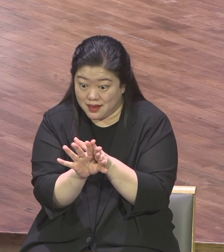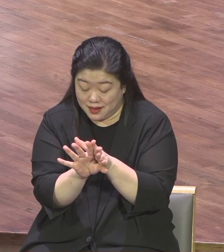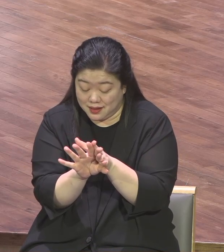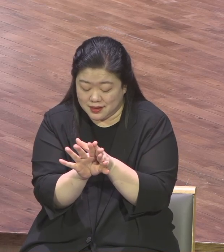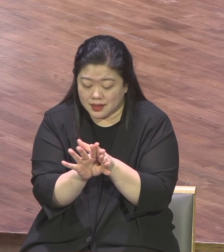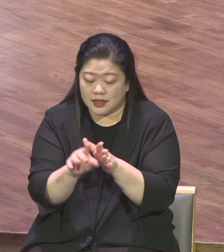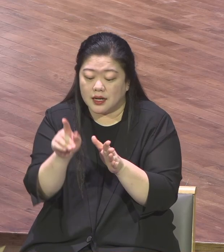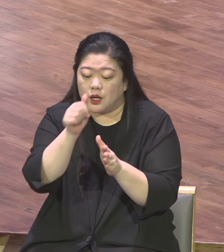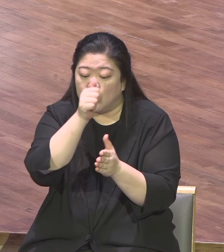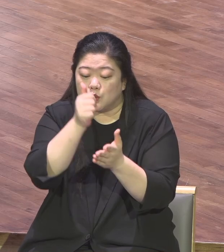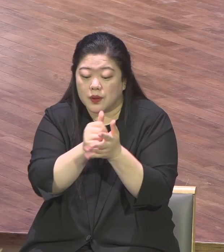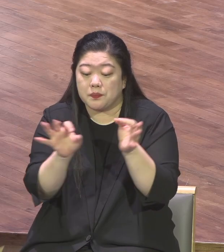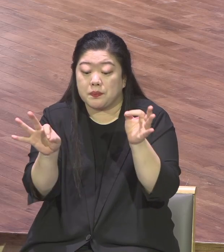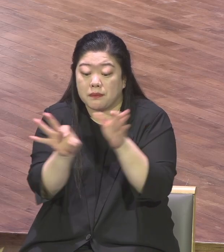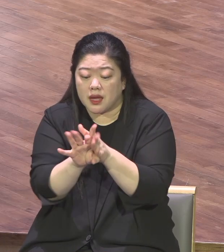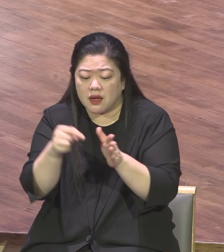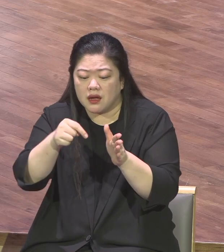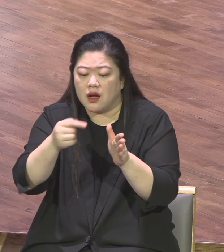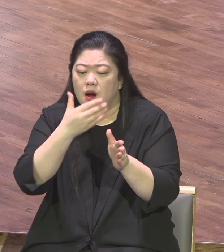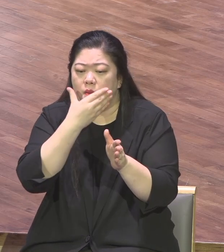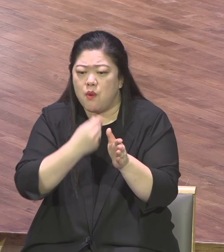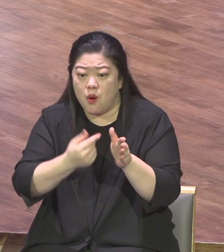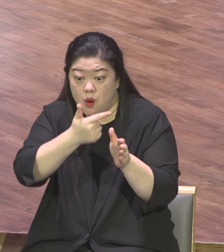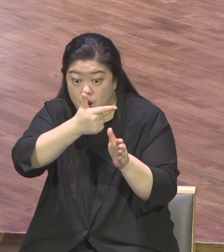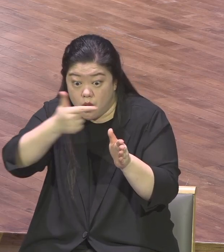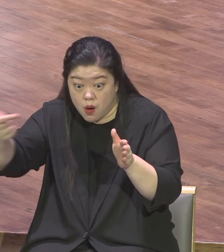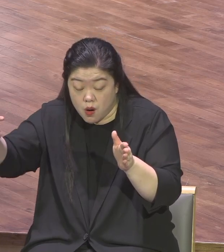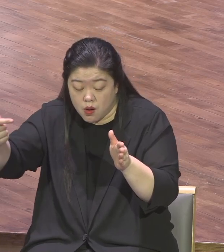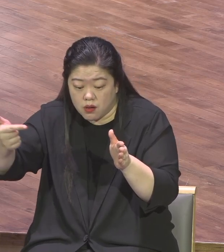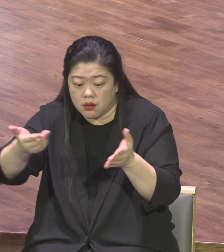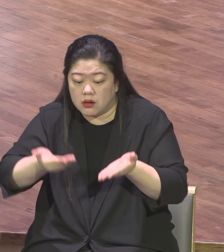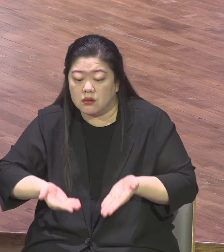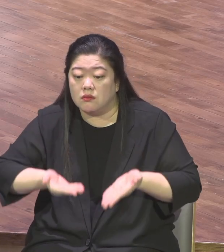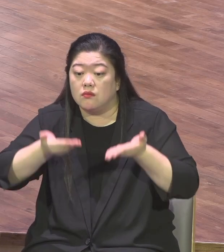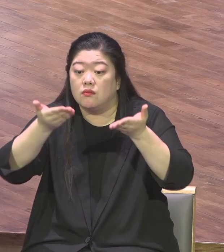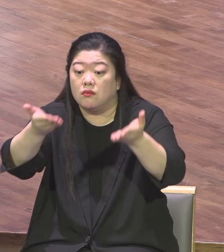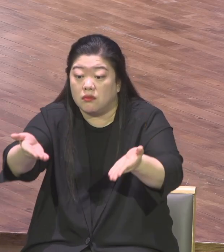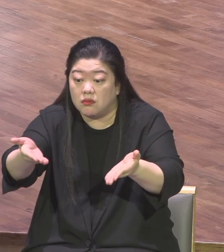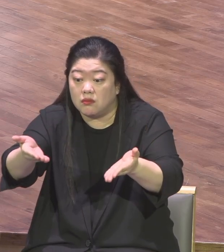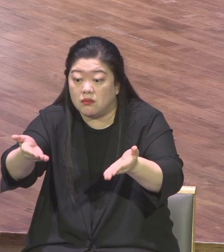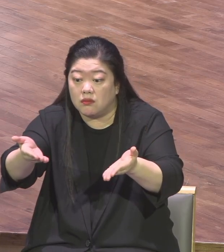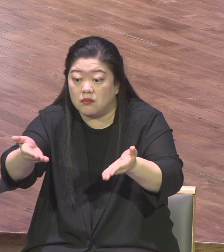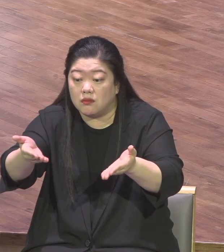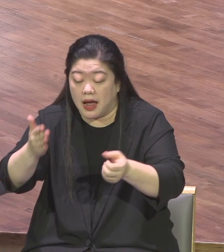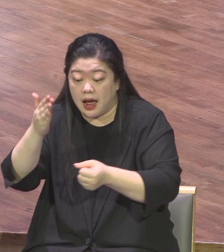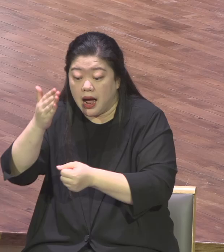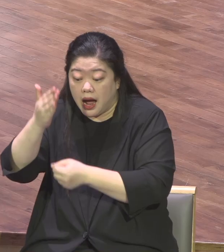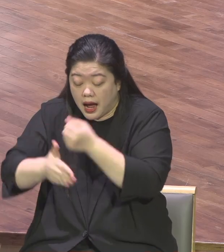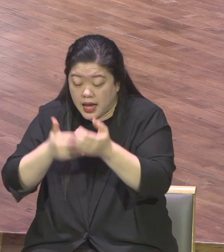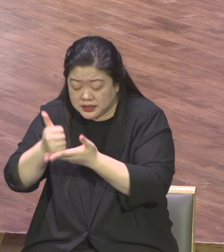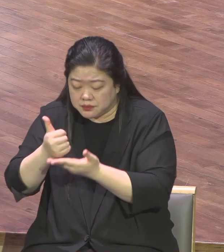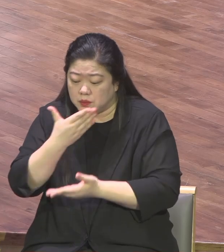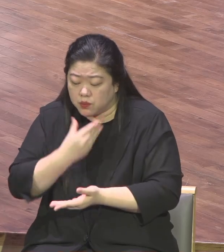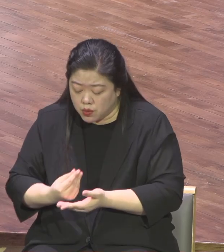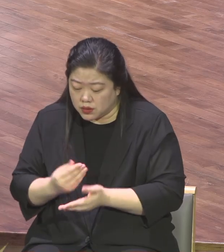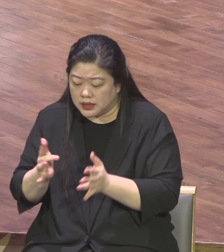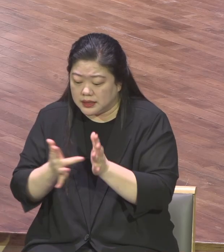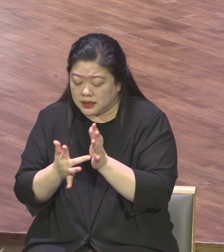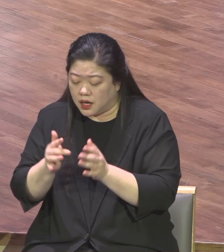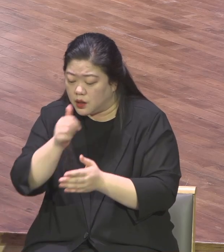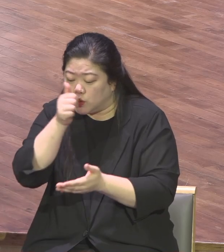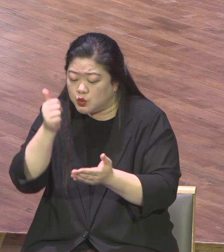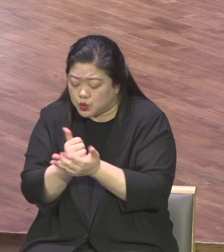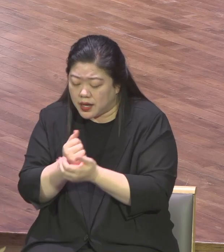곧 제사함의 이 축복을 우리에게 주신 본질적 이유가 무엇인지 왜 이런 어마어마한 축복을